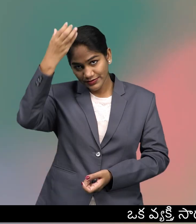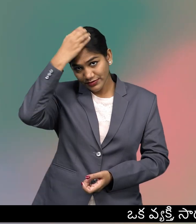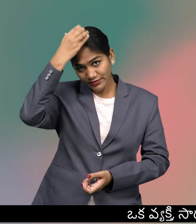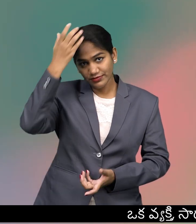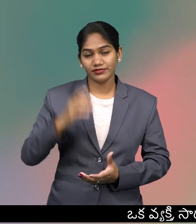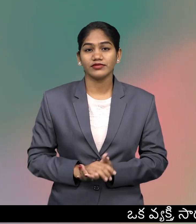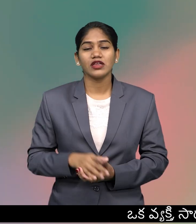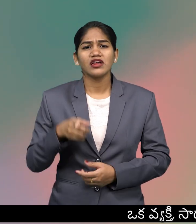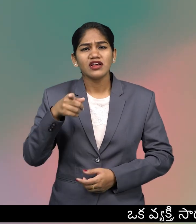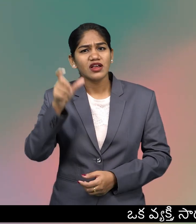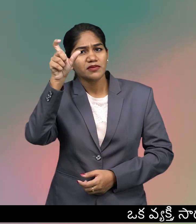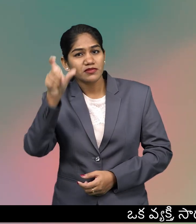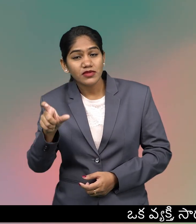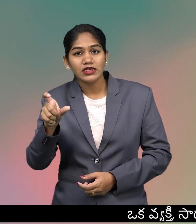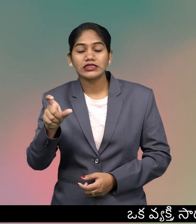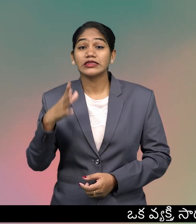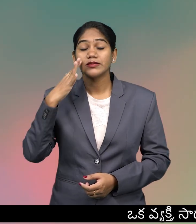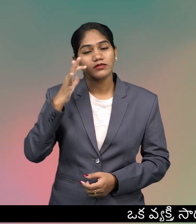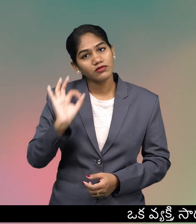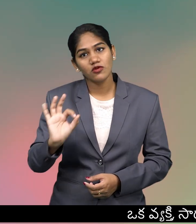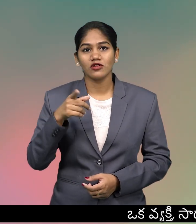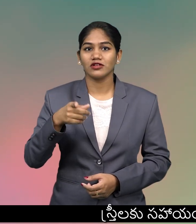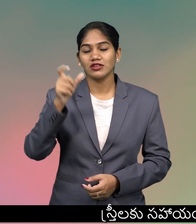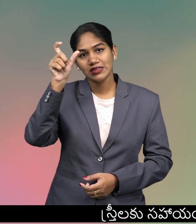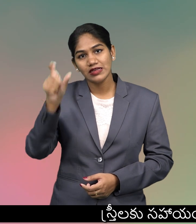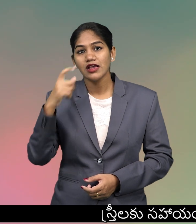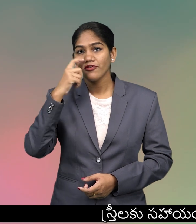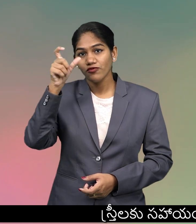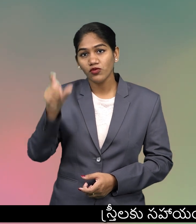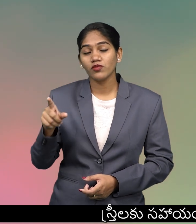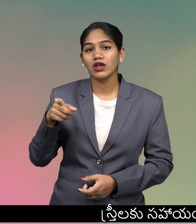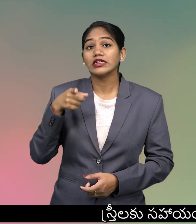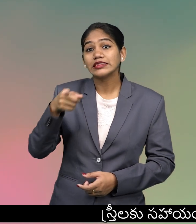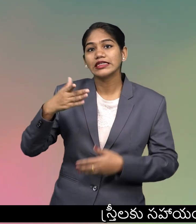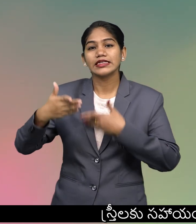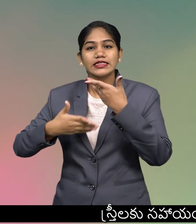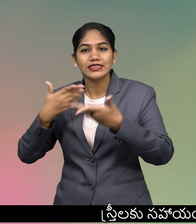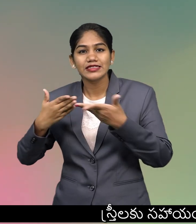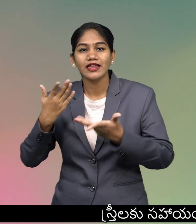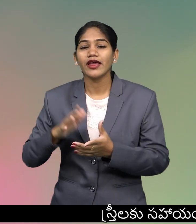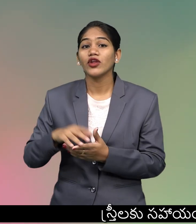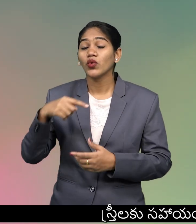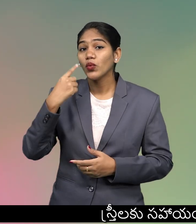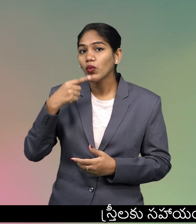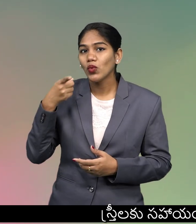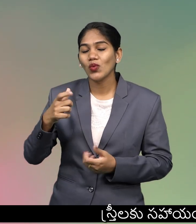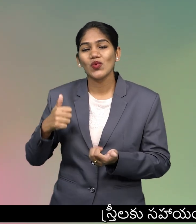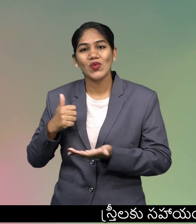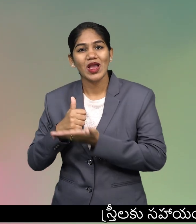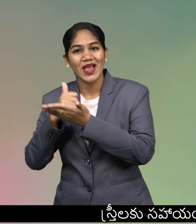ఒక వ్యక్తి సాధారణంగా స్త్రీ ప్రసవంలో స్త్రీలకు సహాయం చేయడానికి శిక్షణ పొందారు.